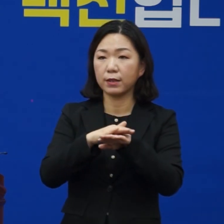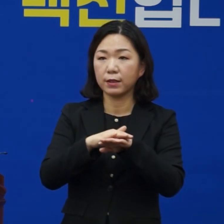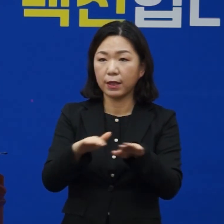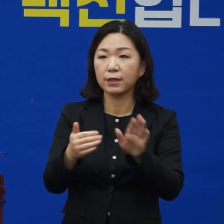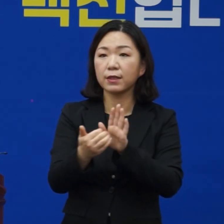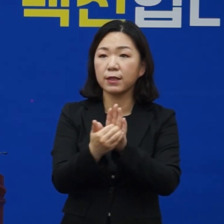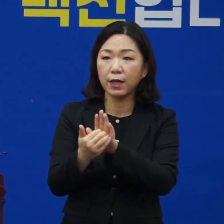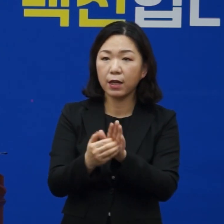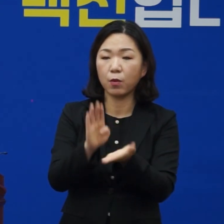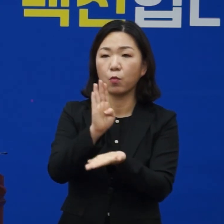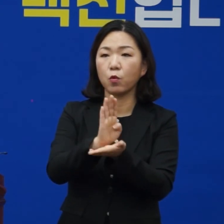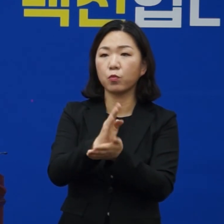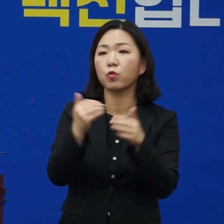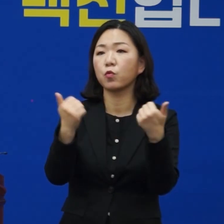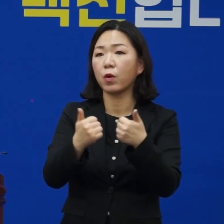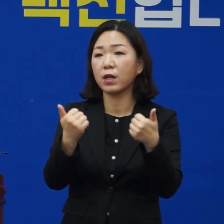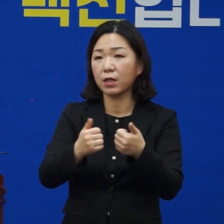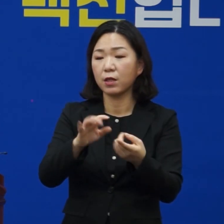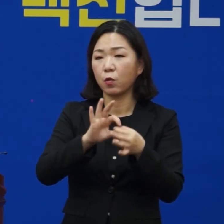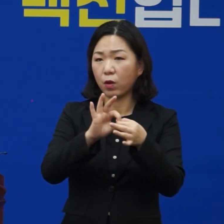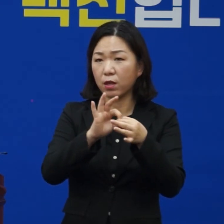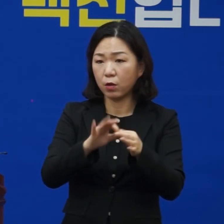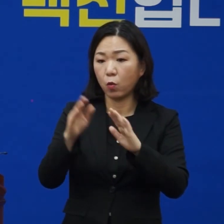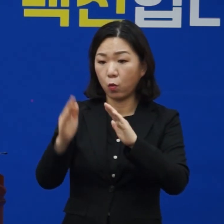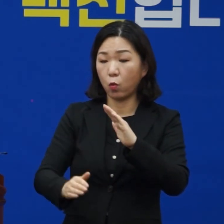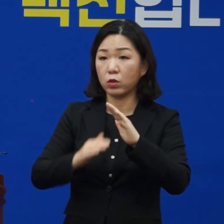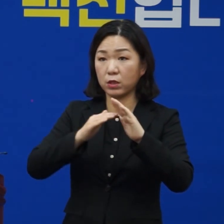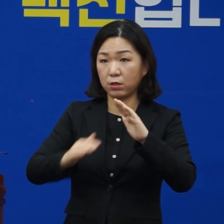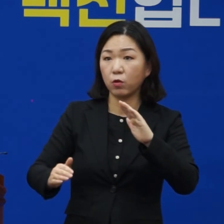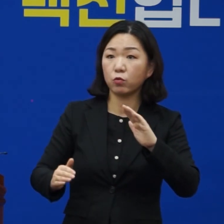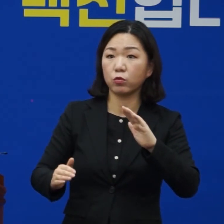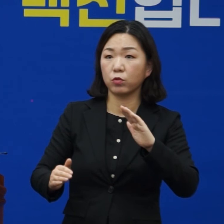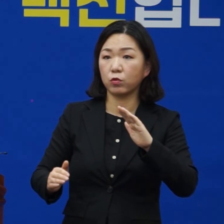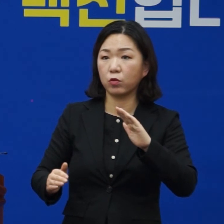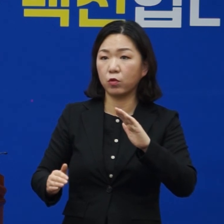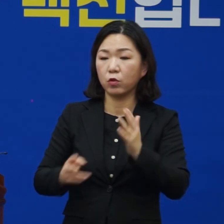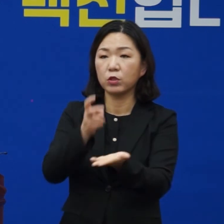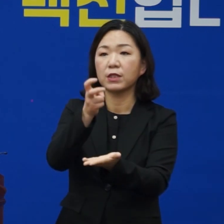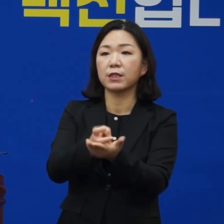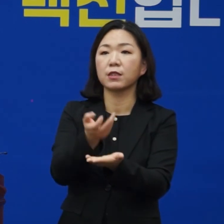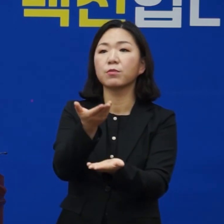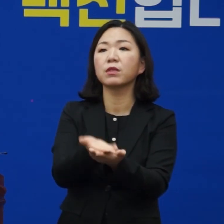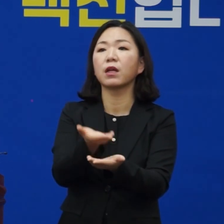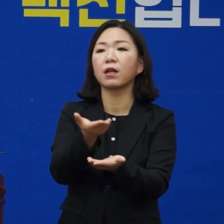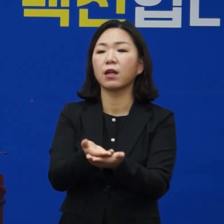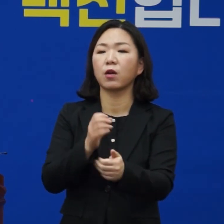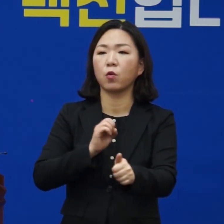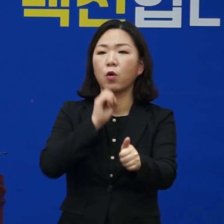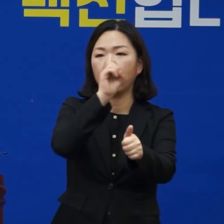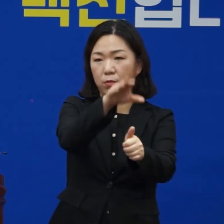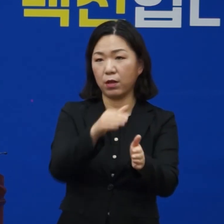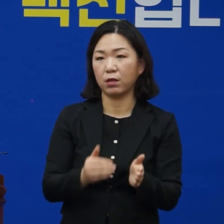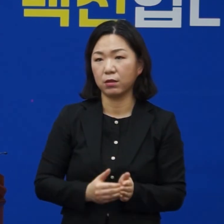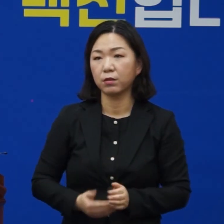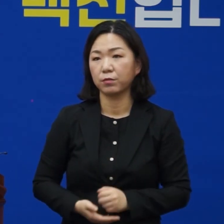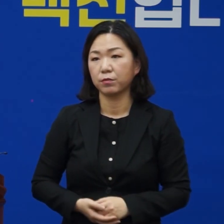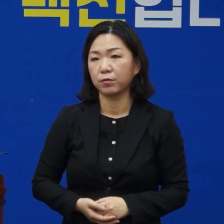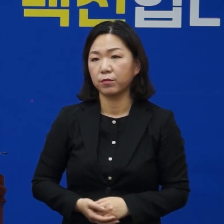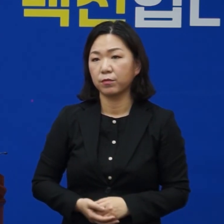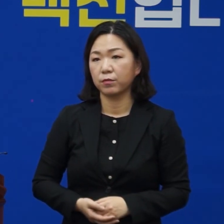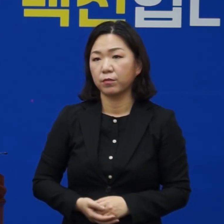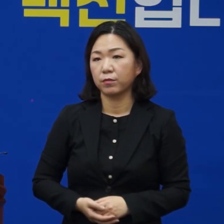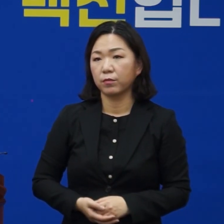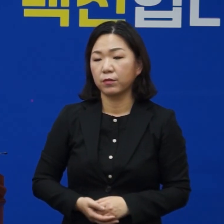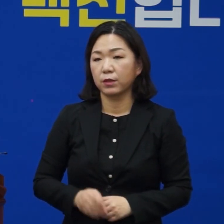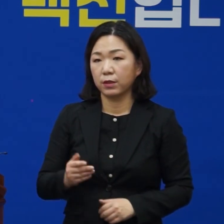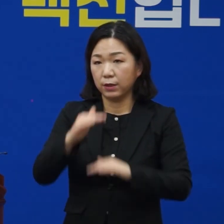이 부분과 관련해서 공식적으로 중대본 차원의 지침을 달라고 말씀을 드렸습니다. 그래서 그